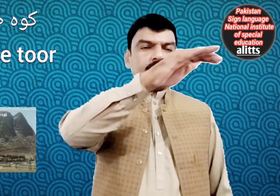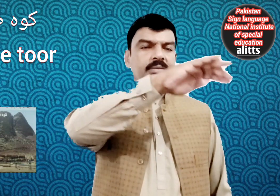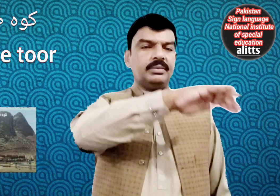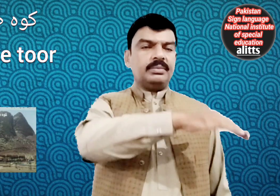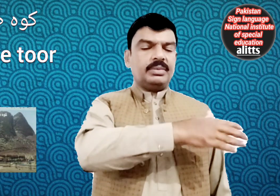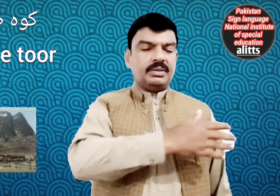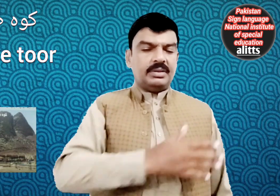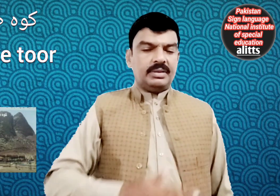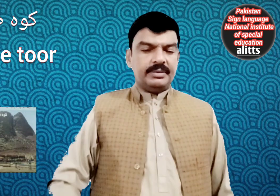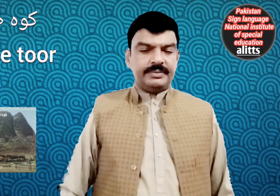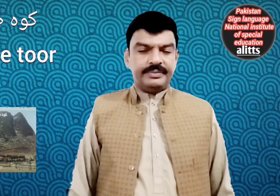पहाड़।